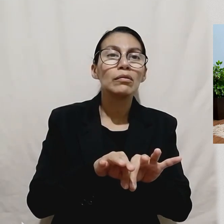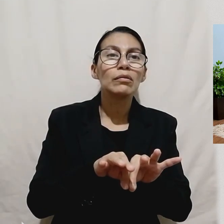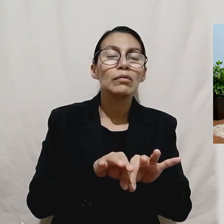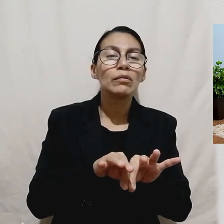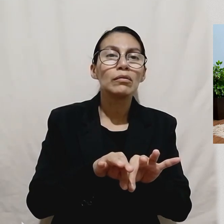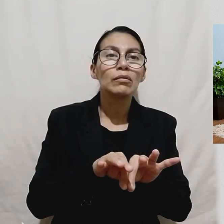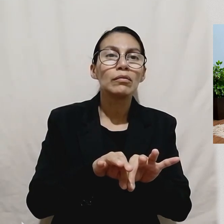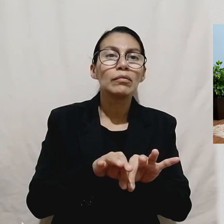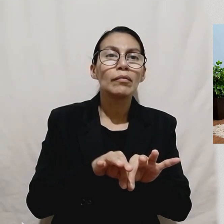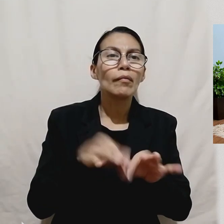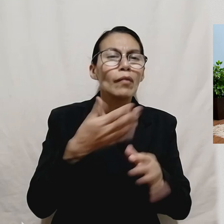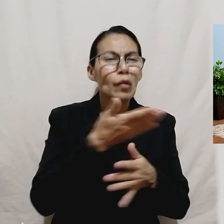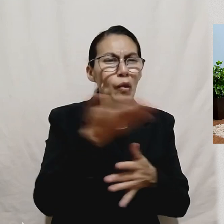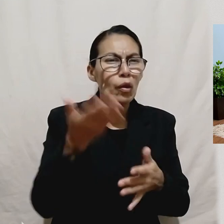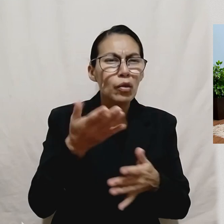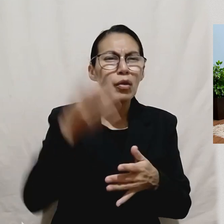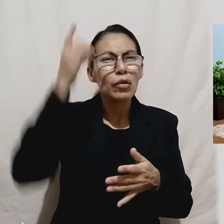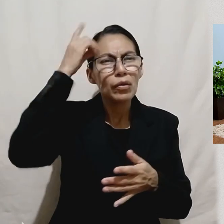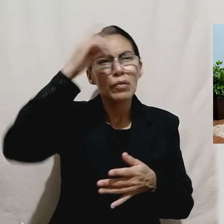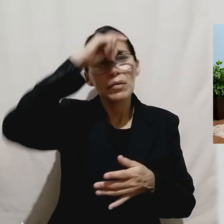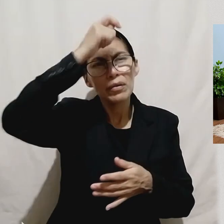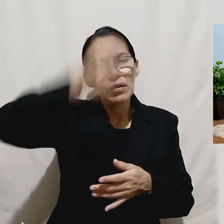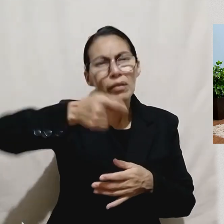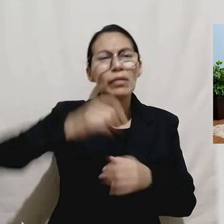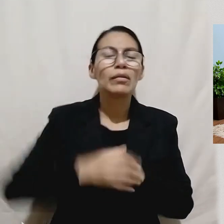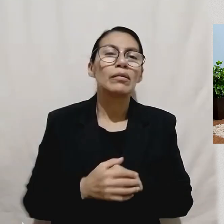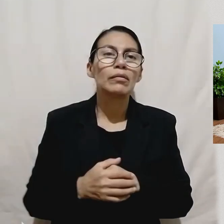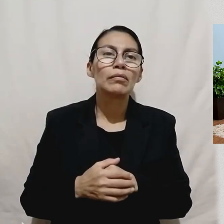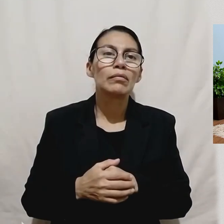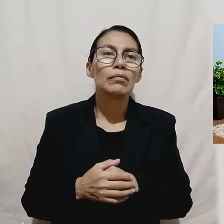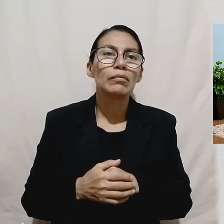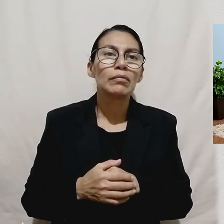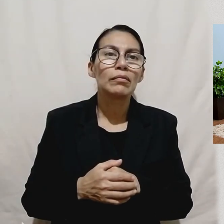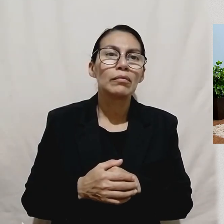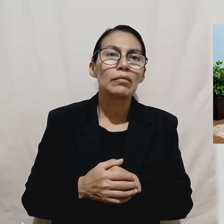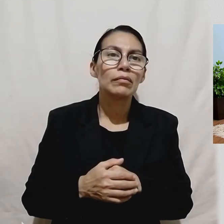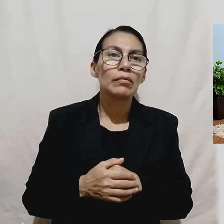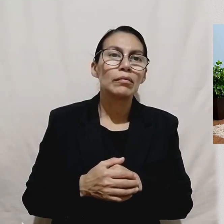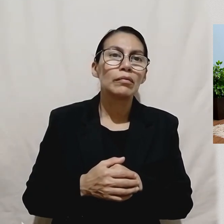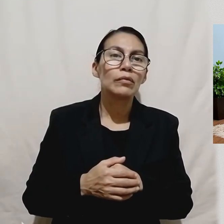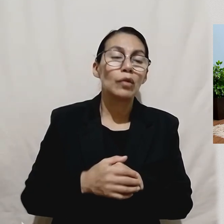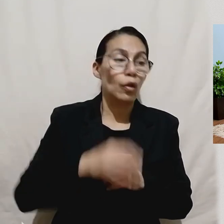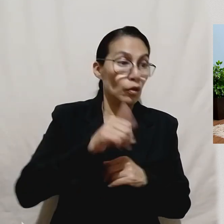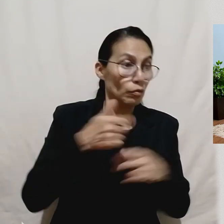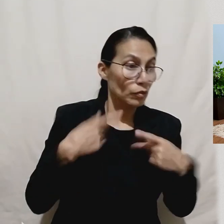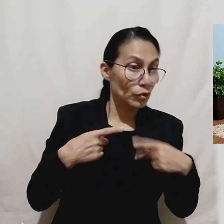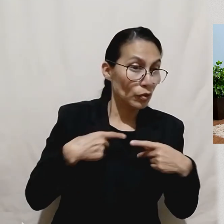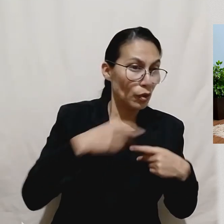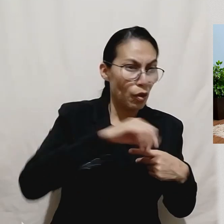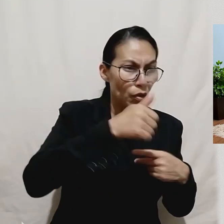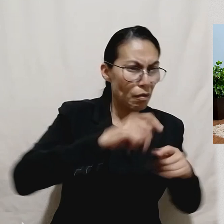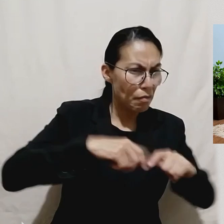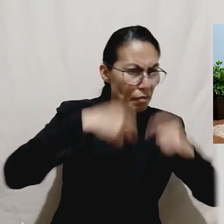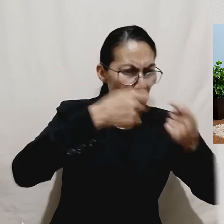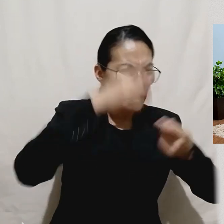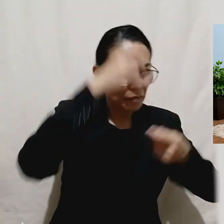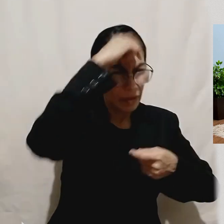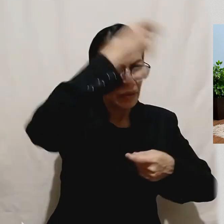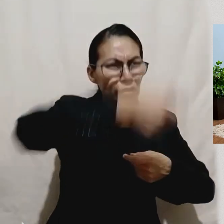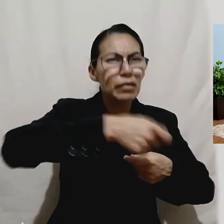interceder para hacer de bendición y que otros sean canales de bendición para ti